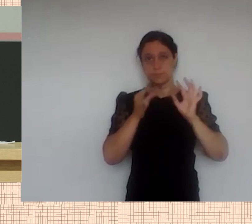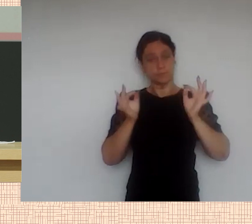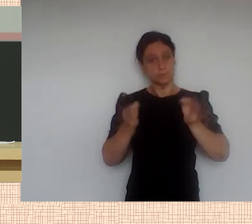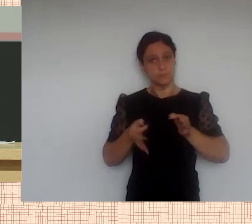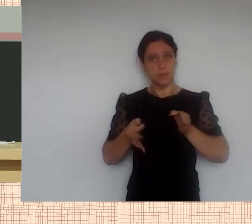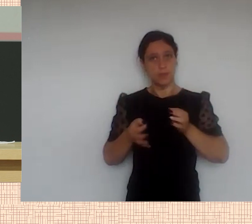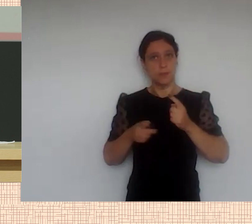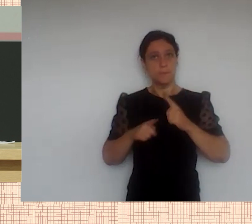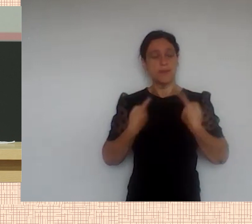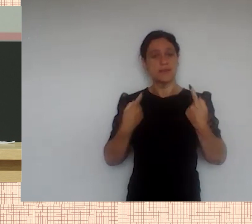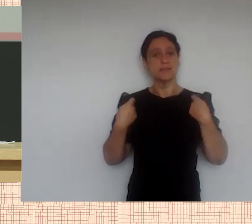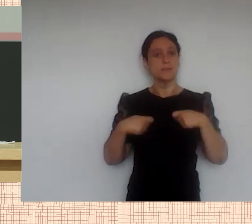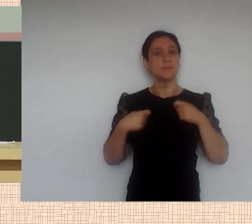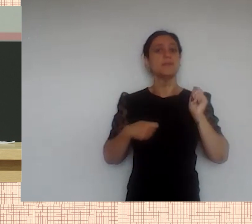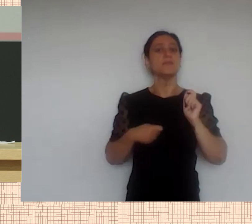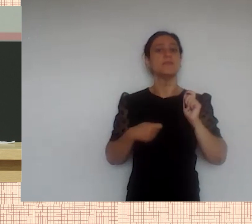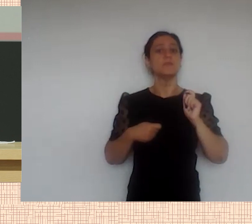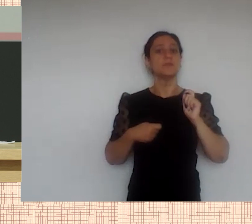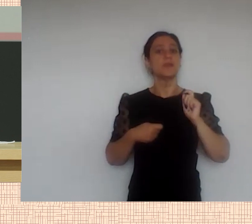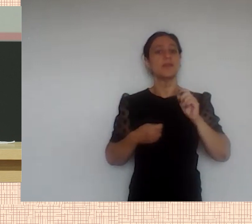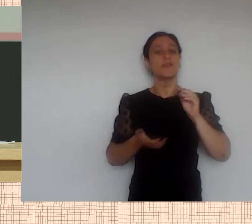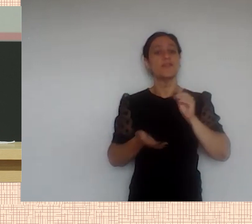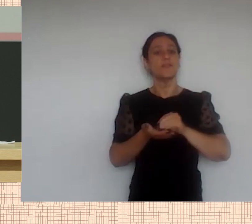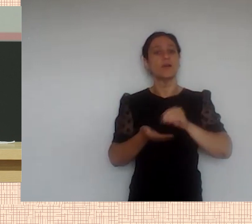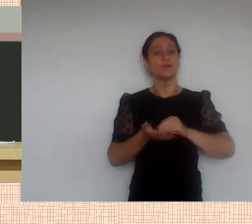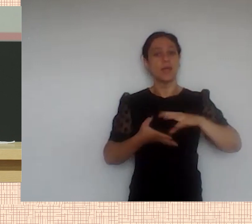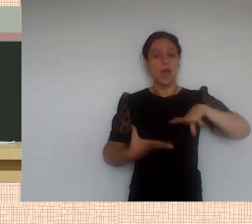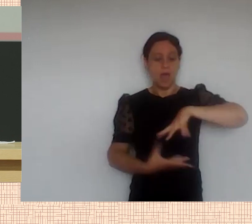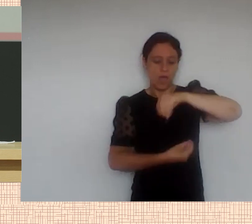Ele precisa encher a nossa alma,